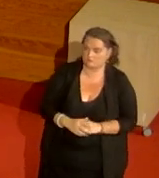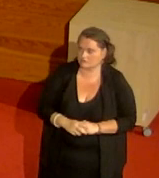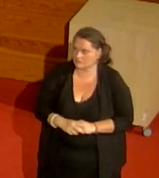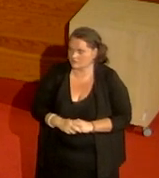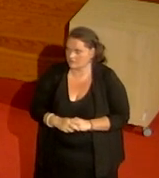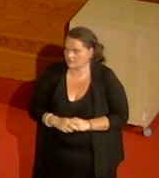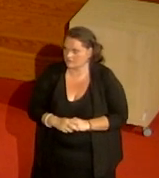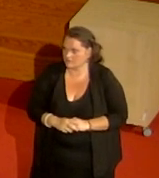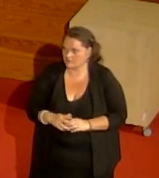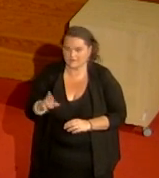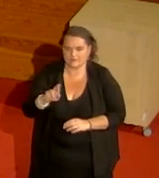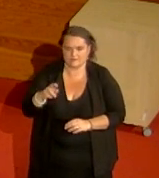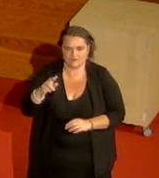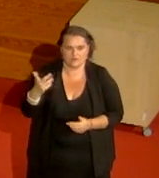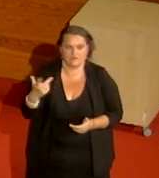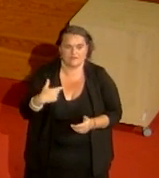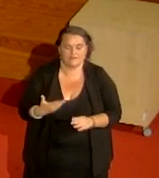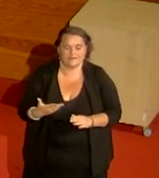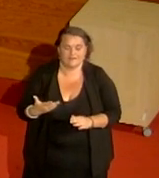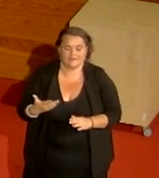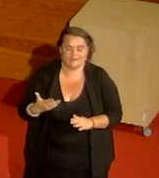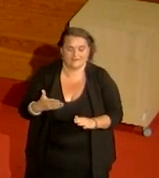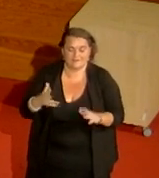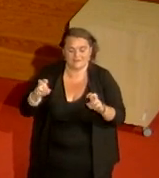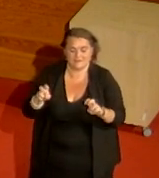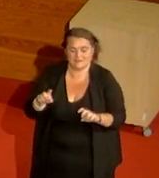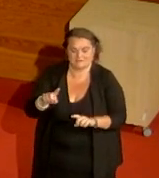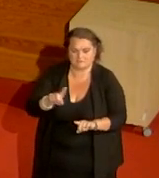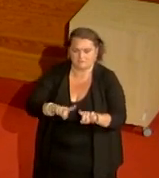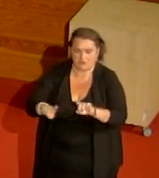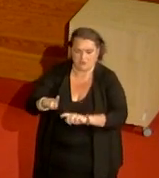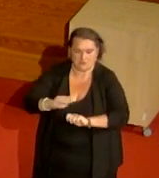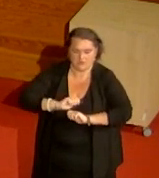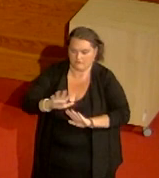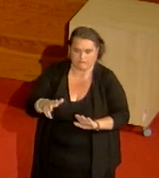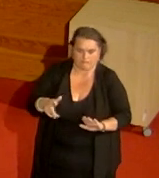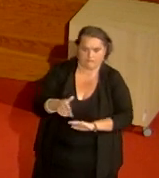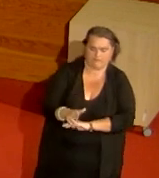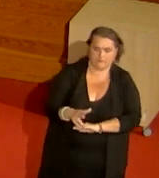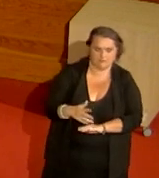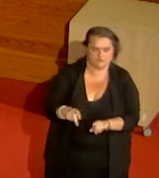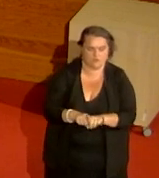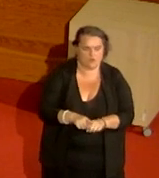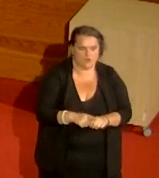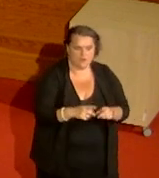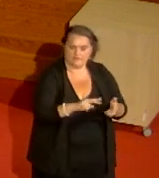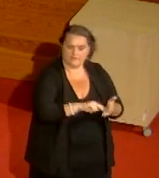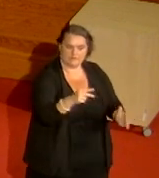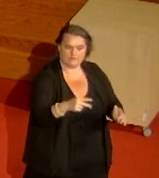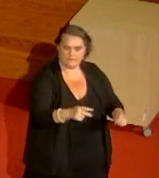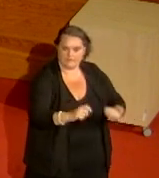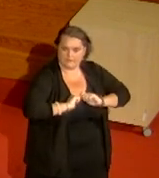esta esta idea evitamos entrar en lo que nos perturba como si la tecnología estuviera cada vez más